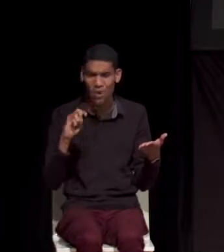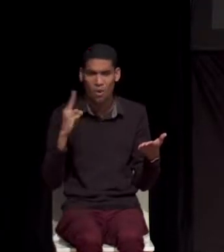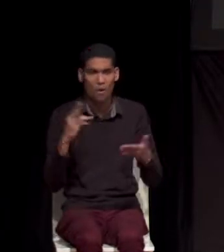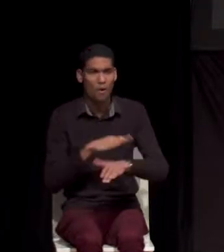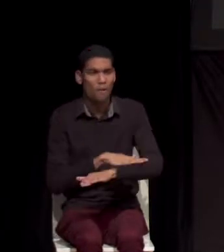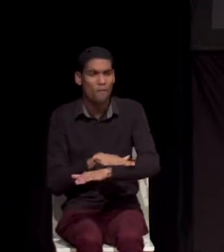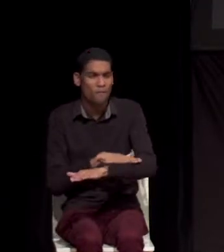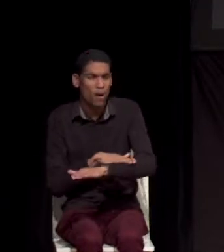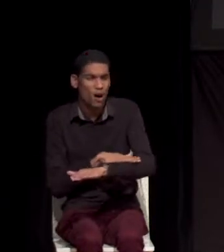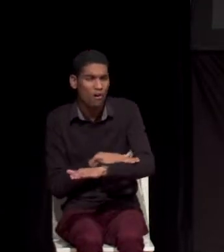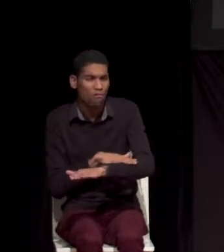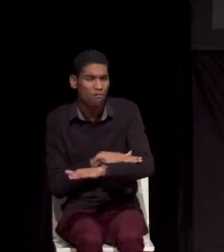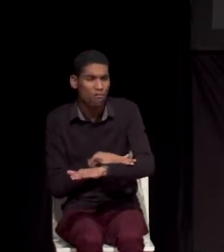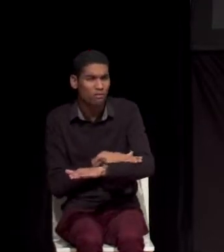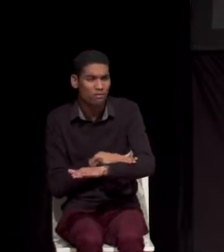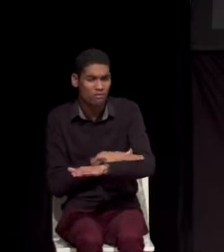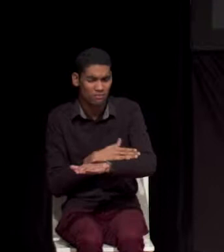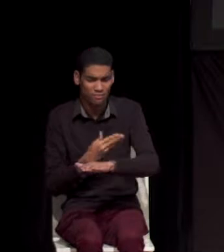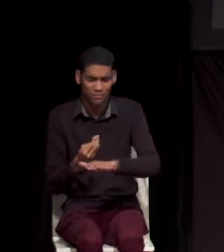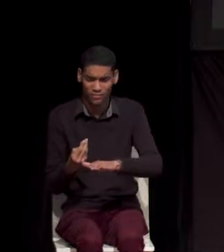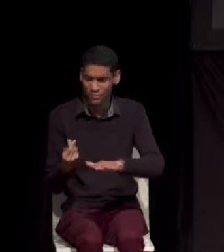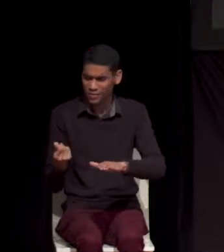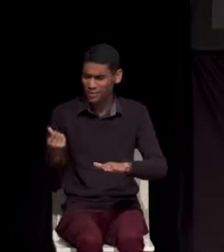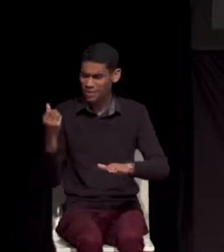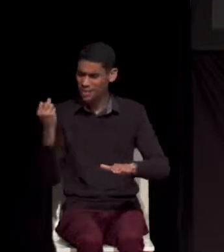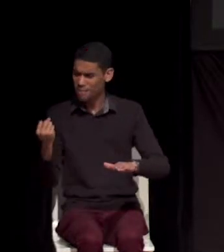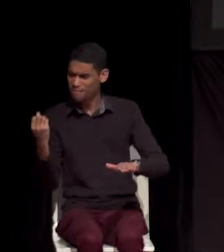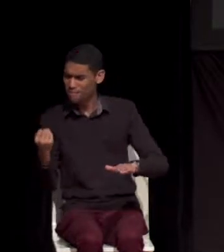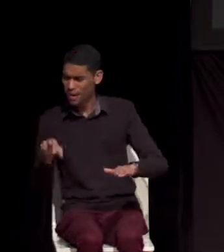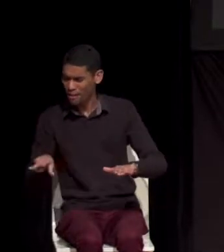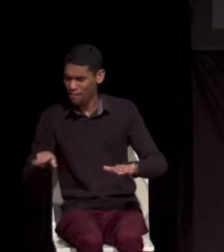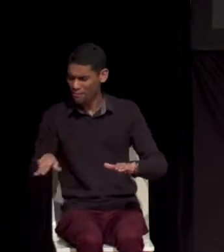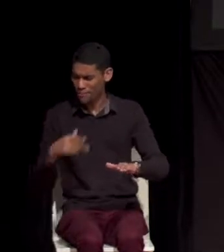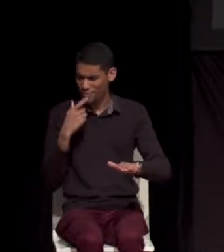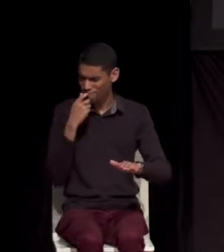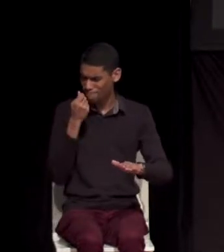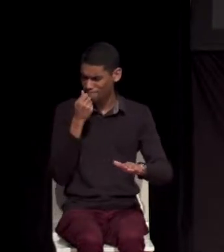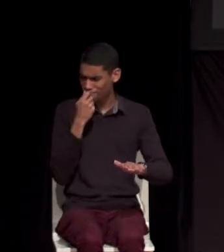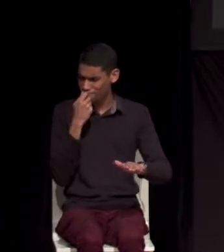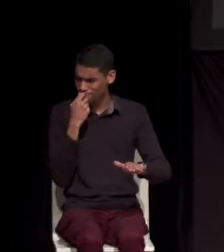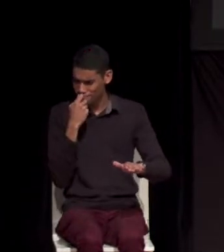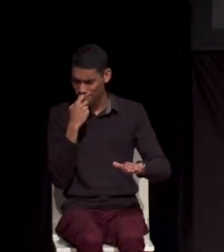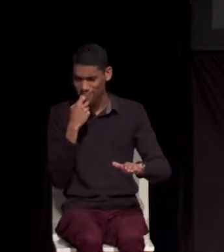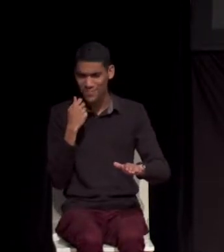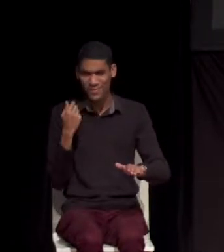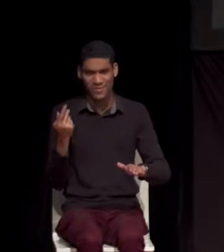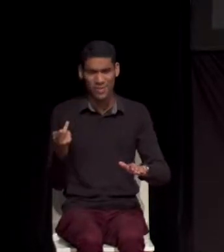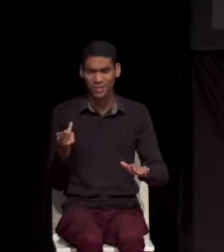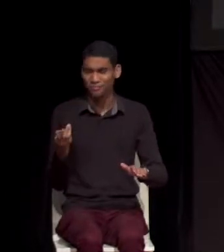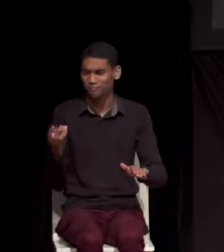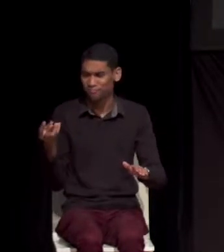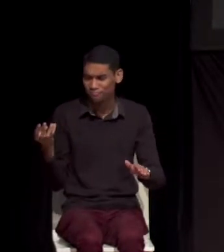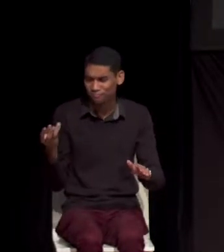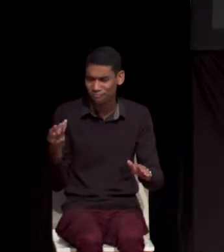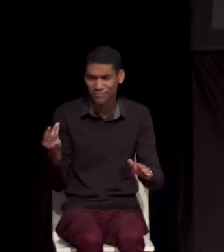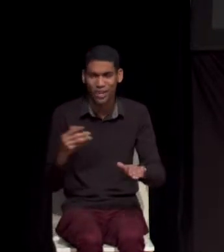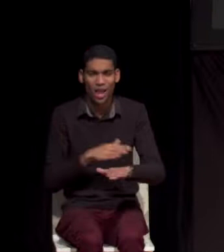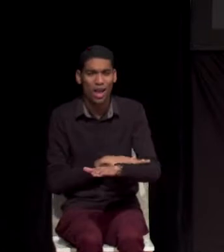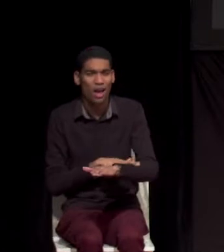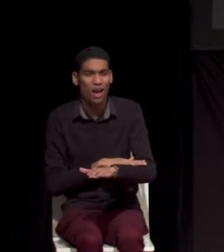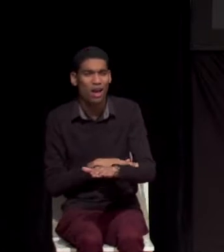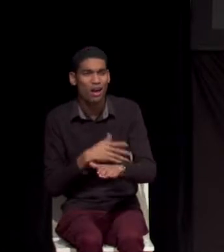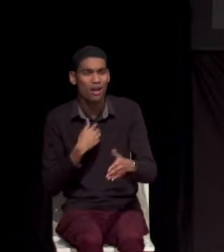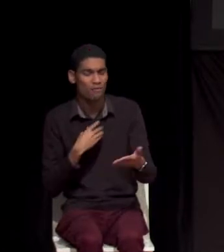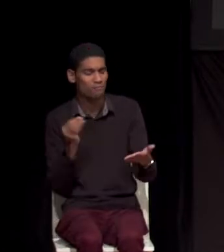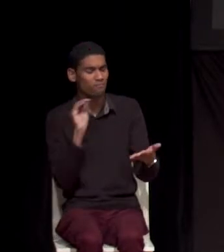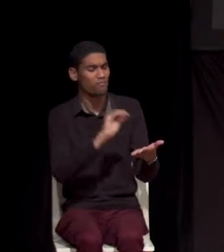ou menos, né? Uma corzinha não é branca, mas também não é branca, mas também não é uma corzinha